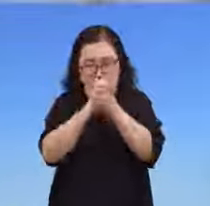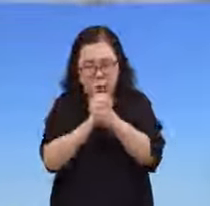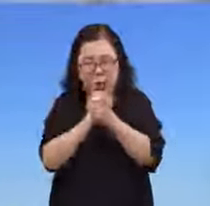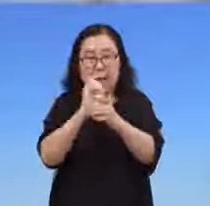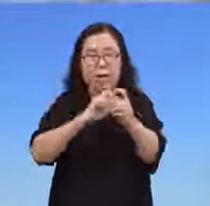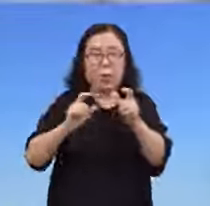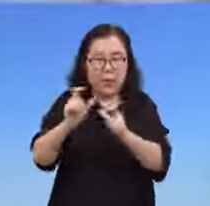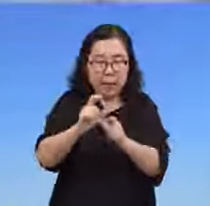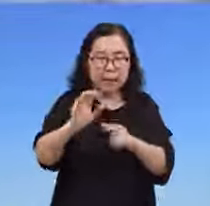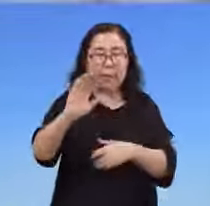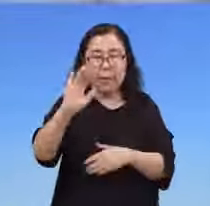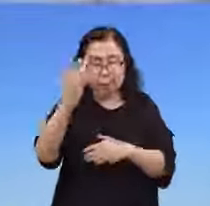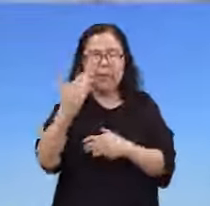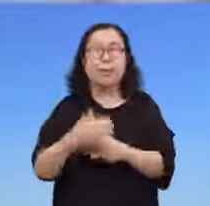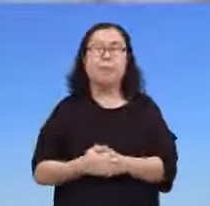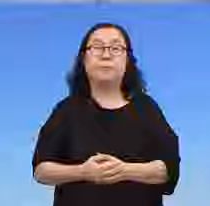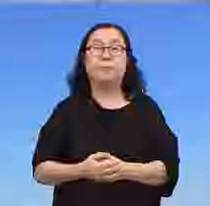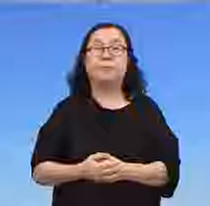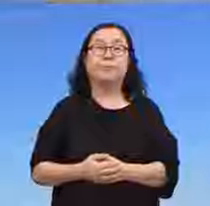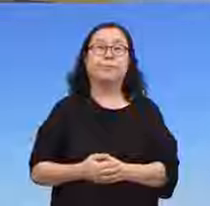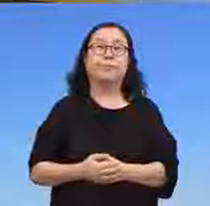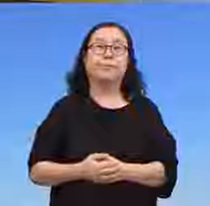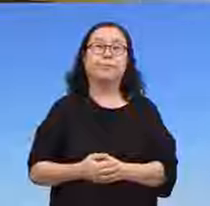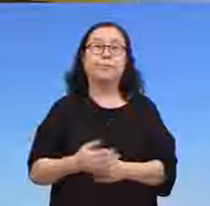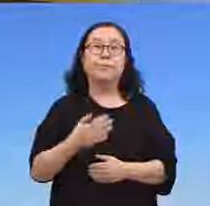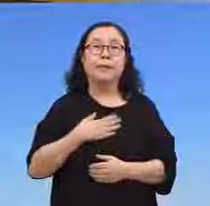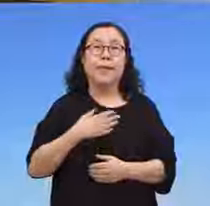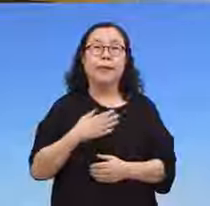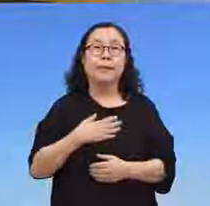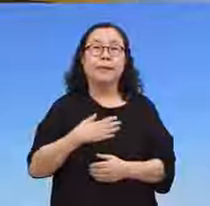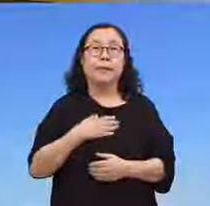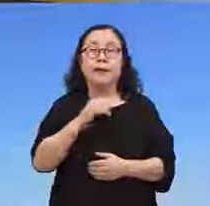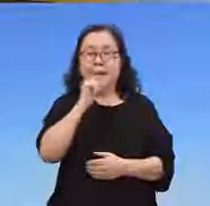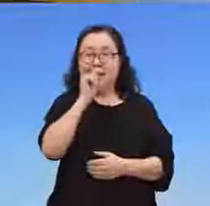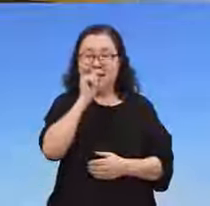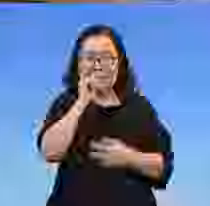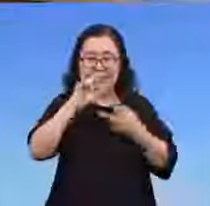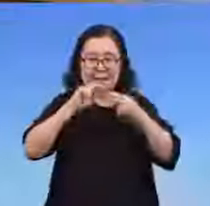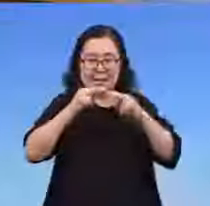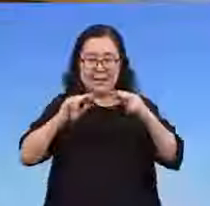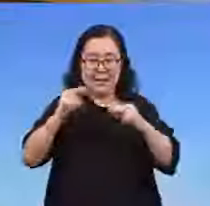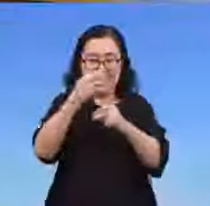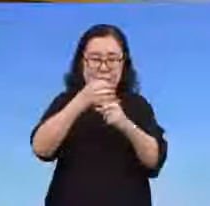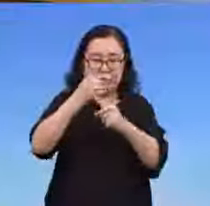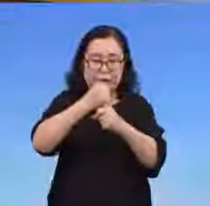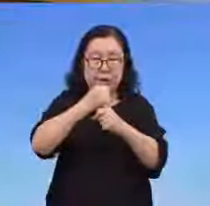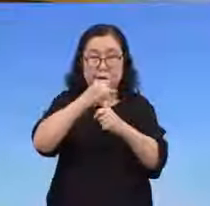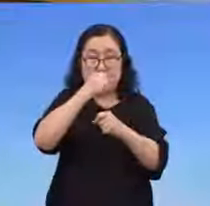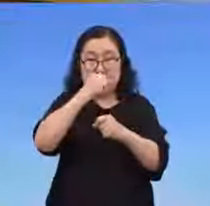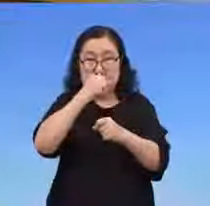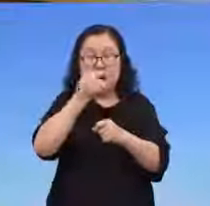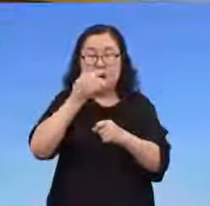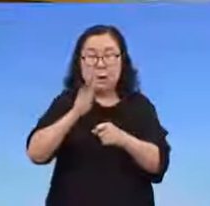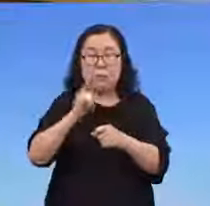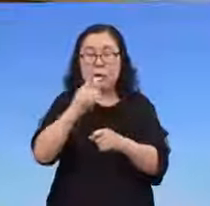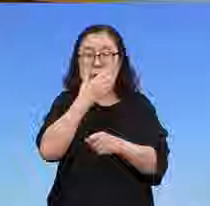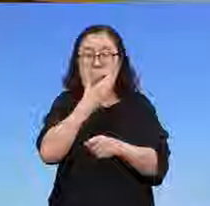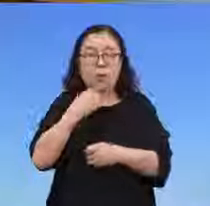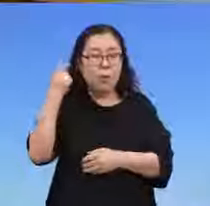20절에서 사도 바울의 마음이 확 느껴지는데 세 번역으로 보십시오. 나는 사슬에 매여 있으나 이 복음을